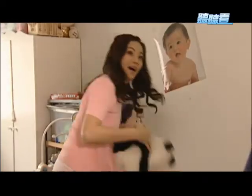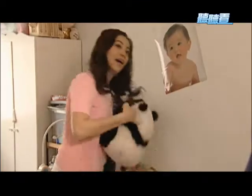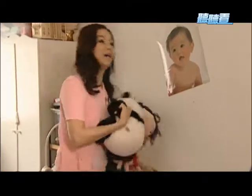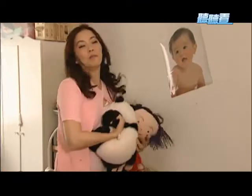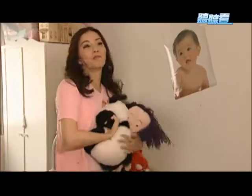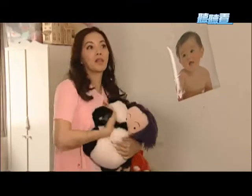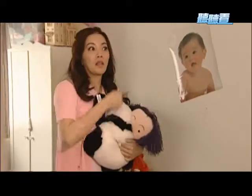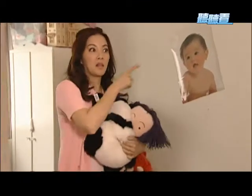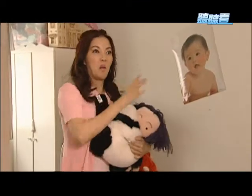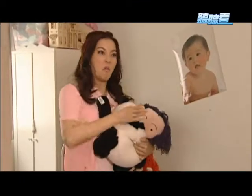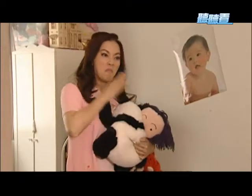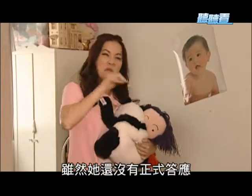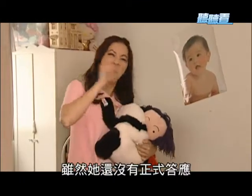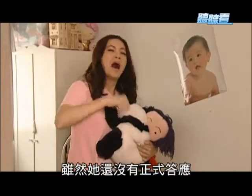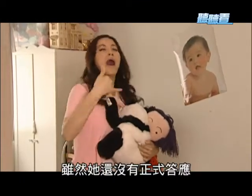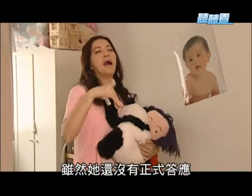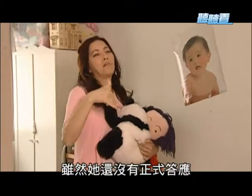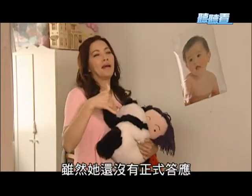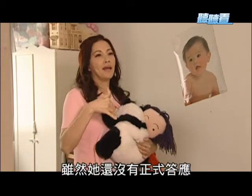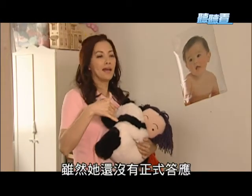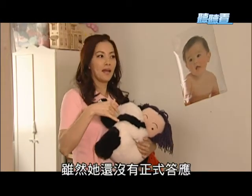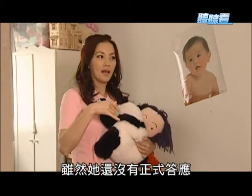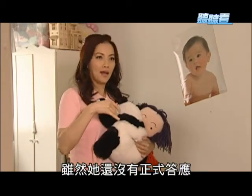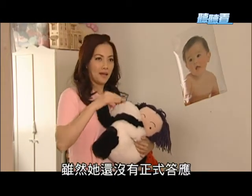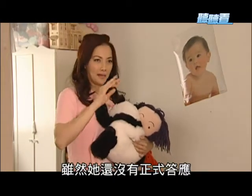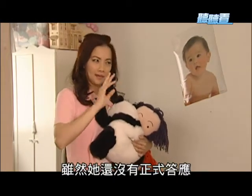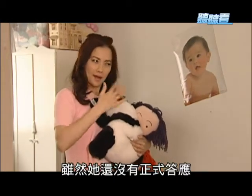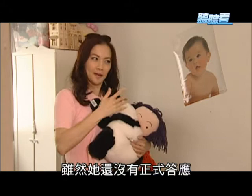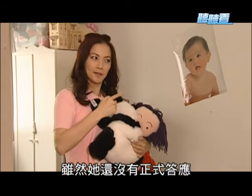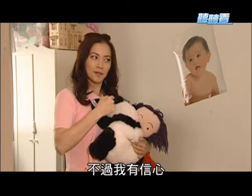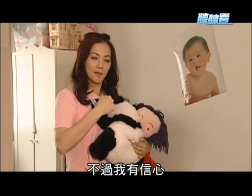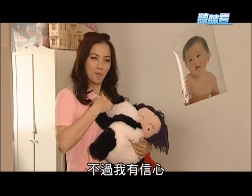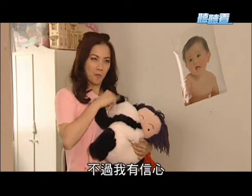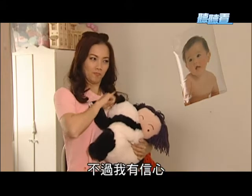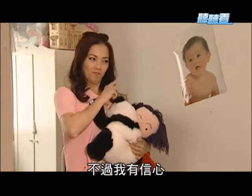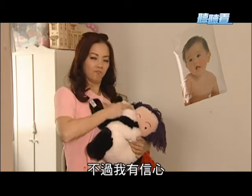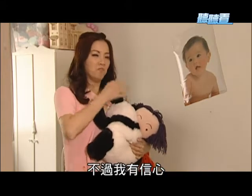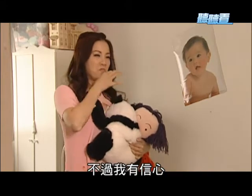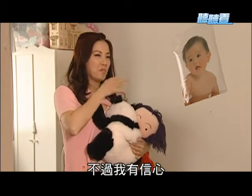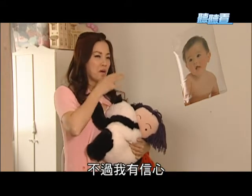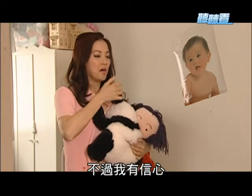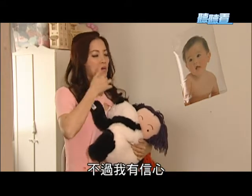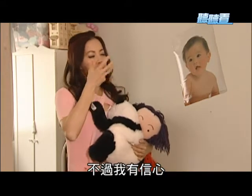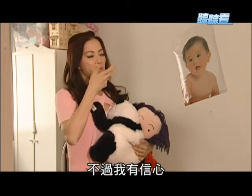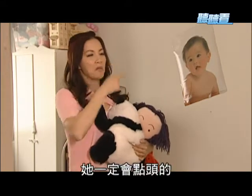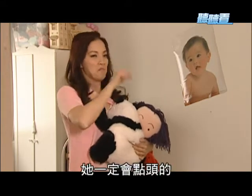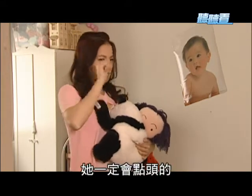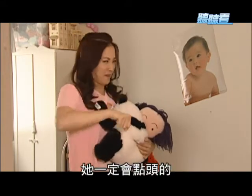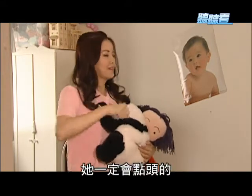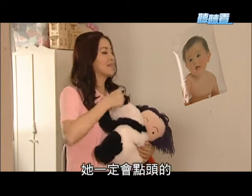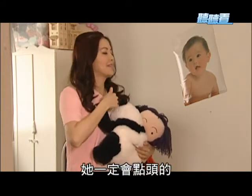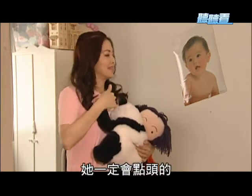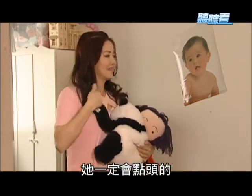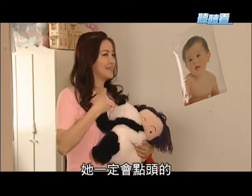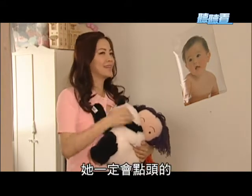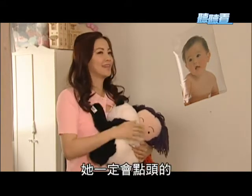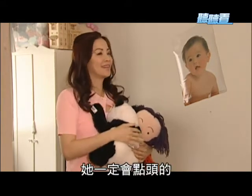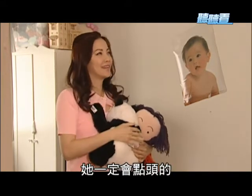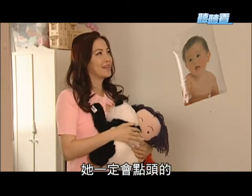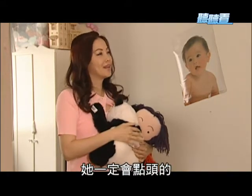哦，虽然她还没有正式答应，不过我有信心，她一定会点头的。